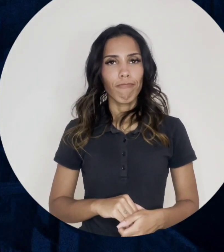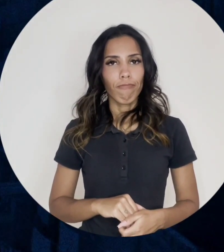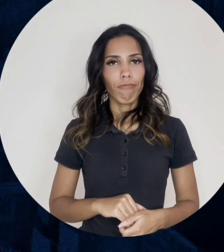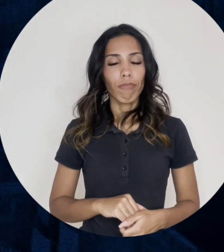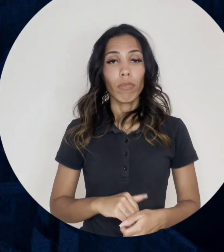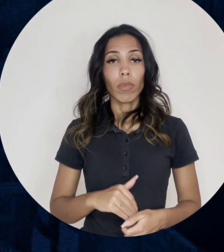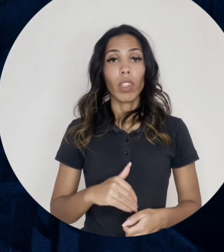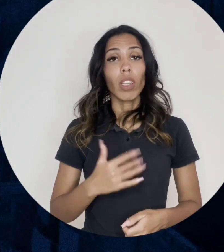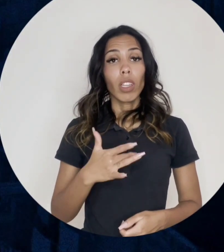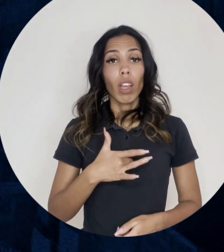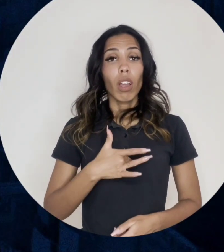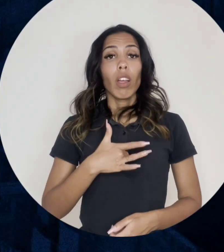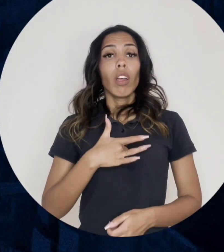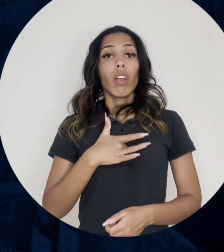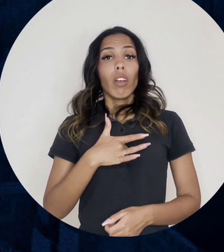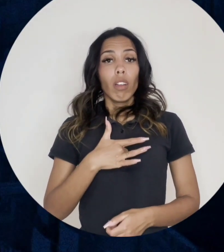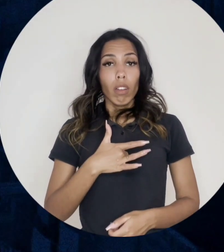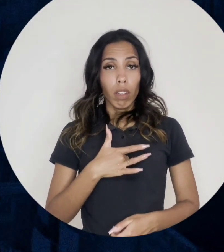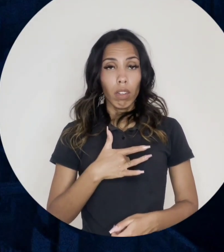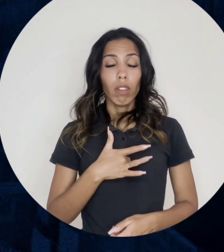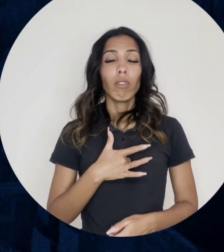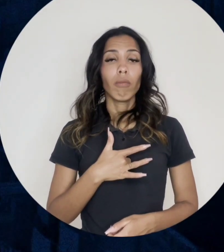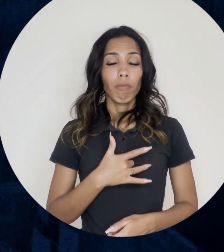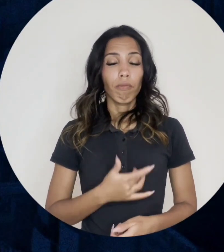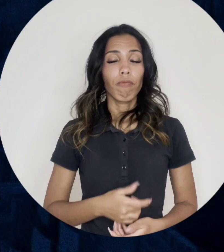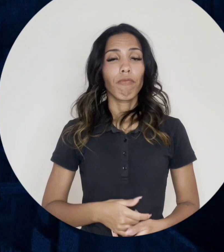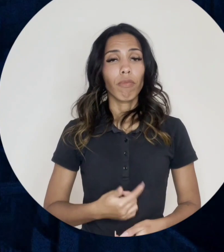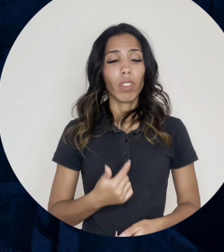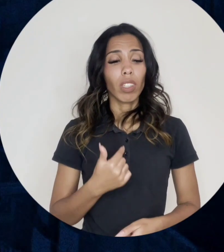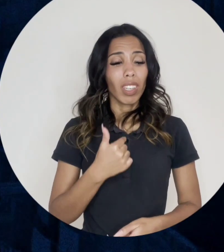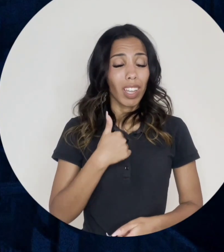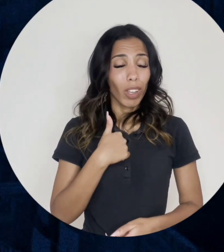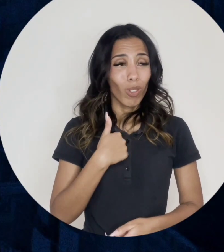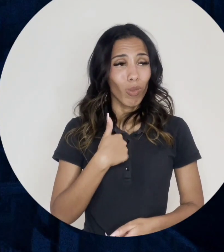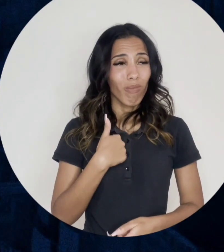da tuberculose passou, aí eu tive,